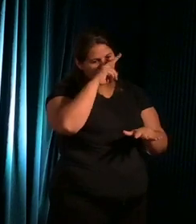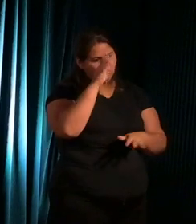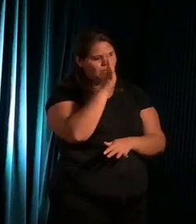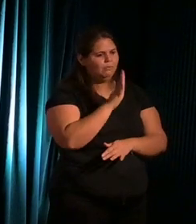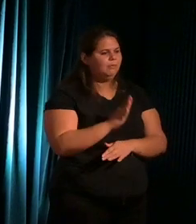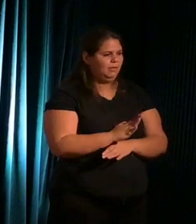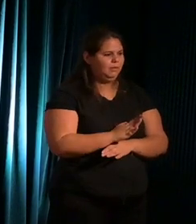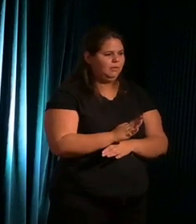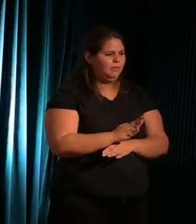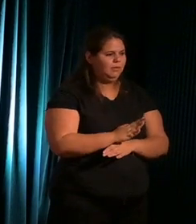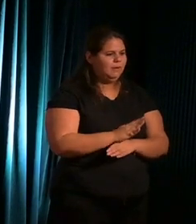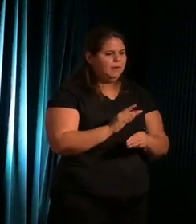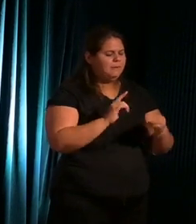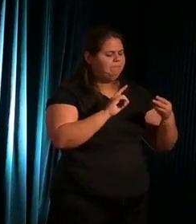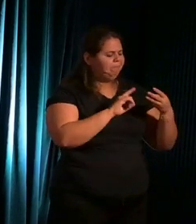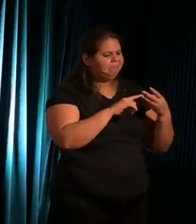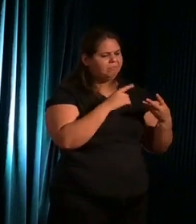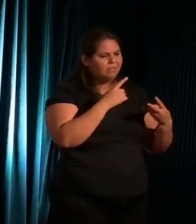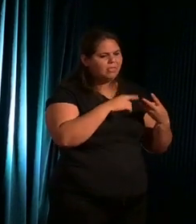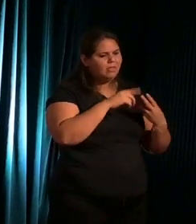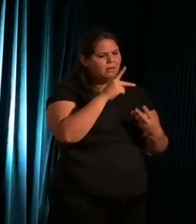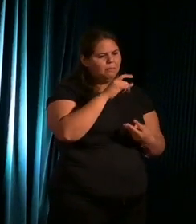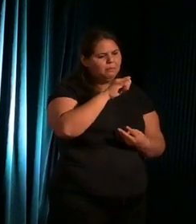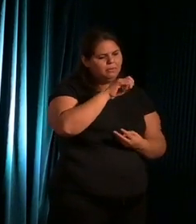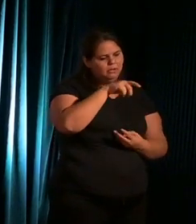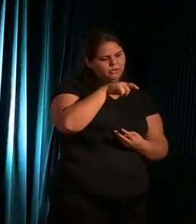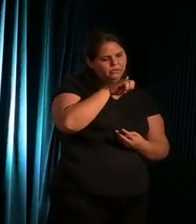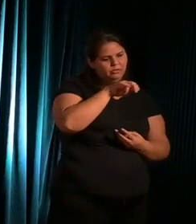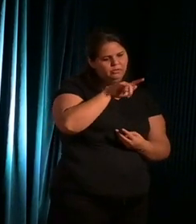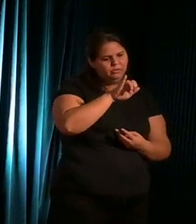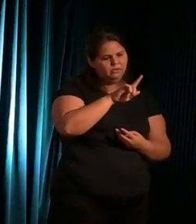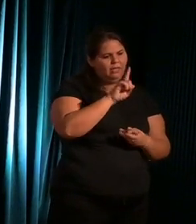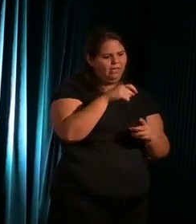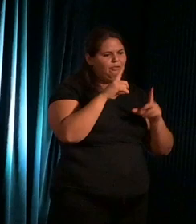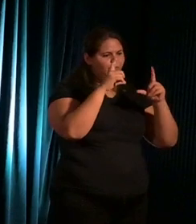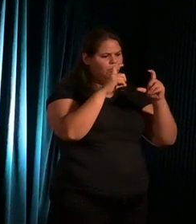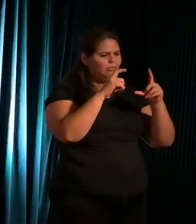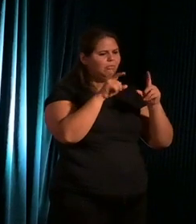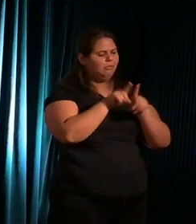Se eu falar, Pixinguinha, que imagem vem na cabeça de vocês?